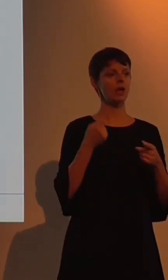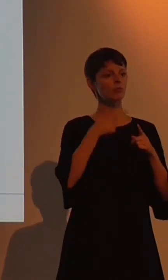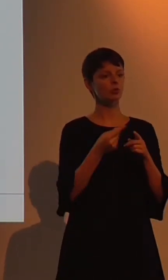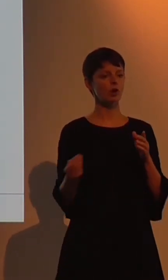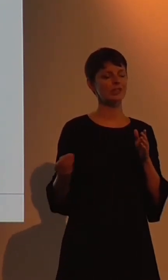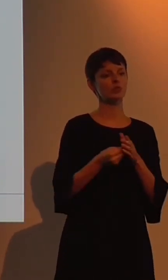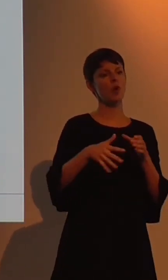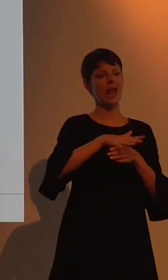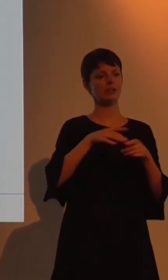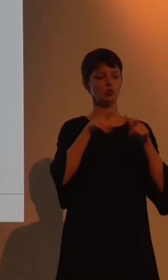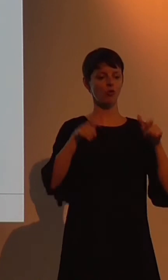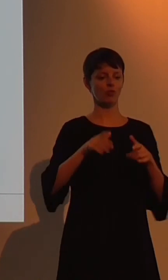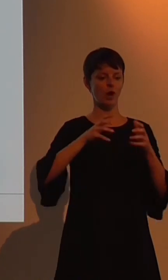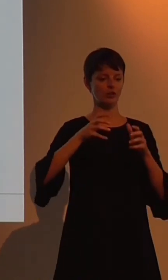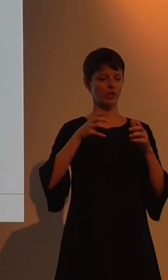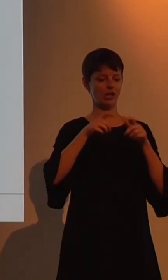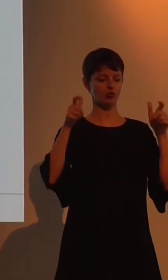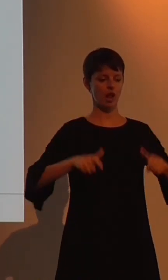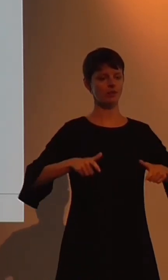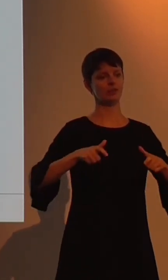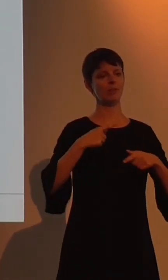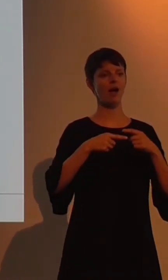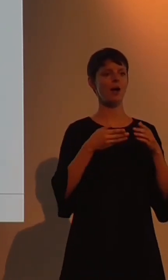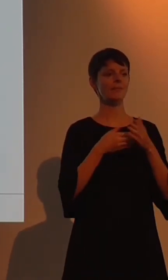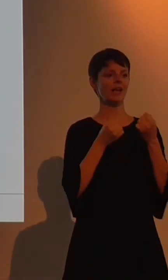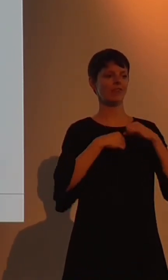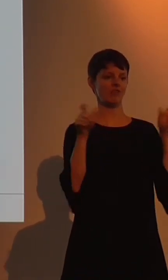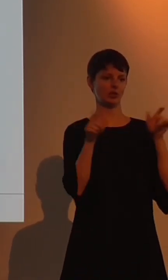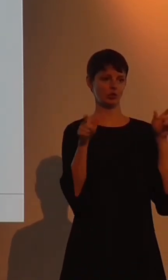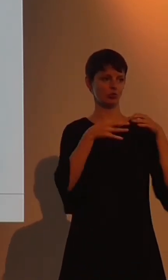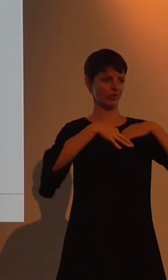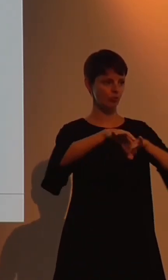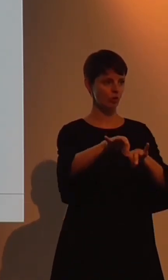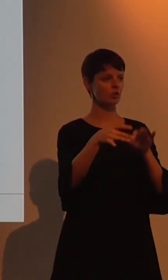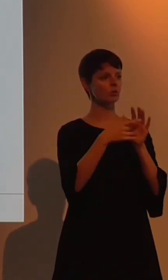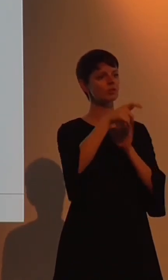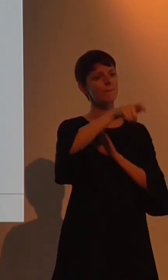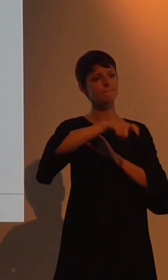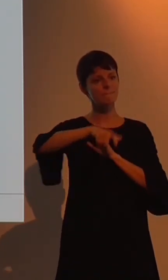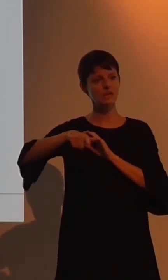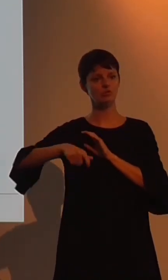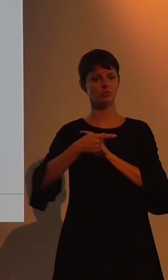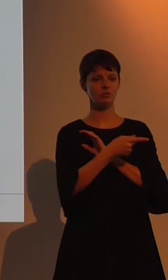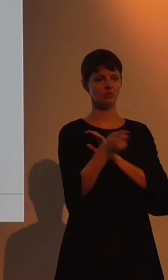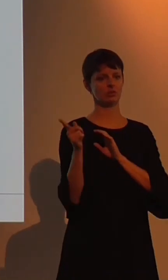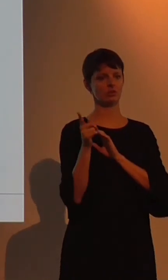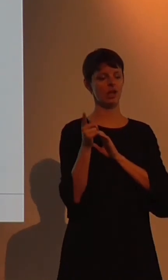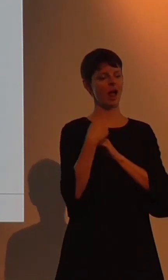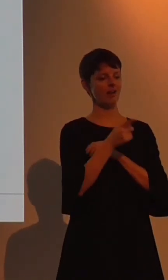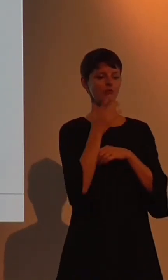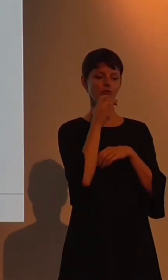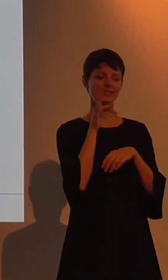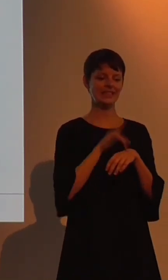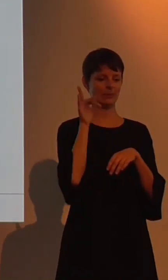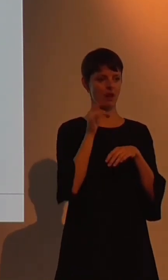Rahmenverteilschreibungen, das hieße in der Konferenz, jeder Sender, sowohl private als auch öffentlich-rechtliche, können sich in ihren Formaten zu einem bestimmten Thema